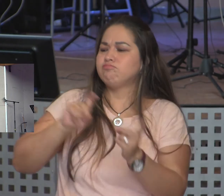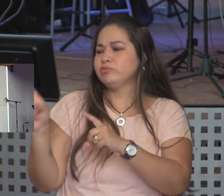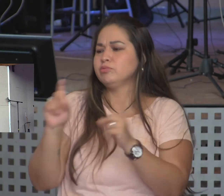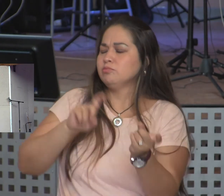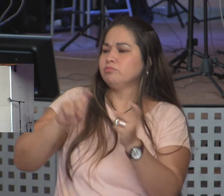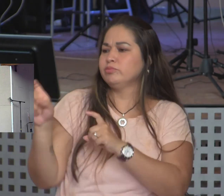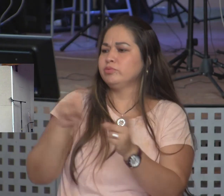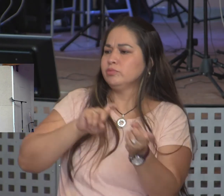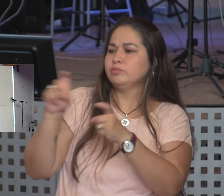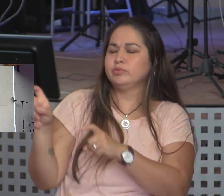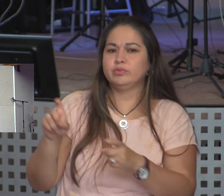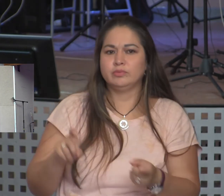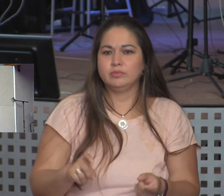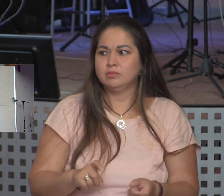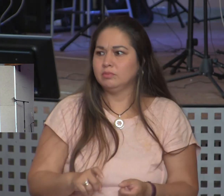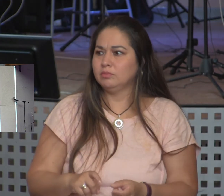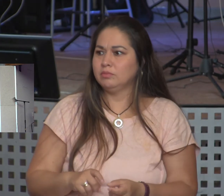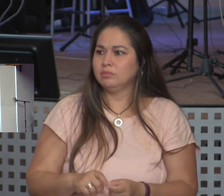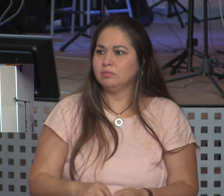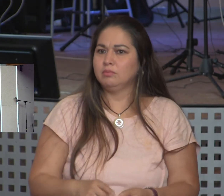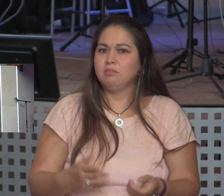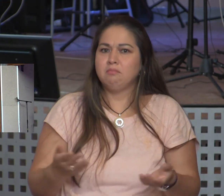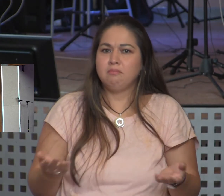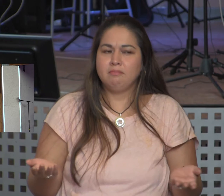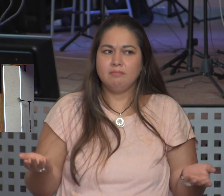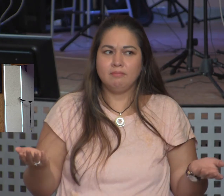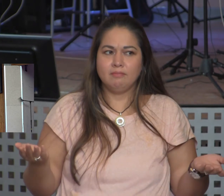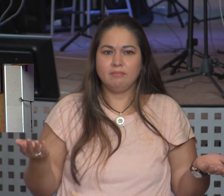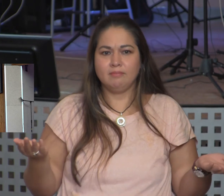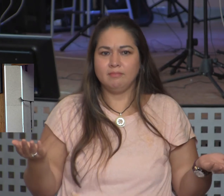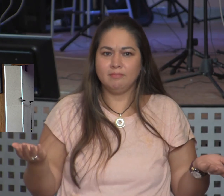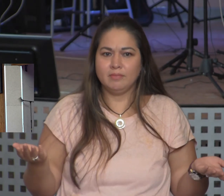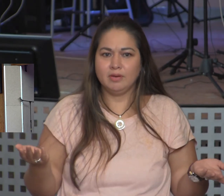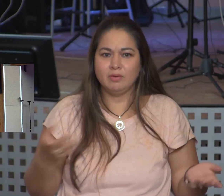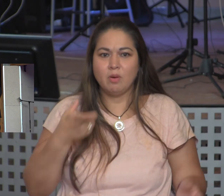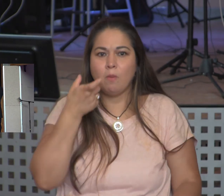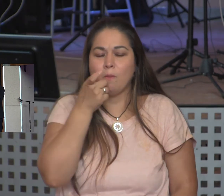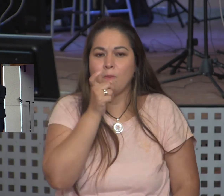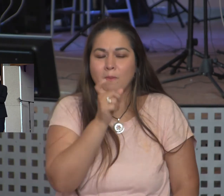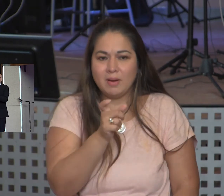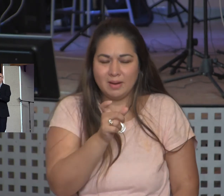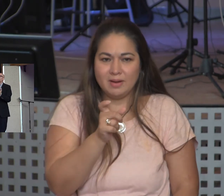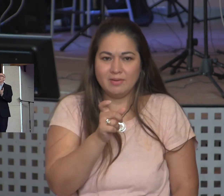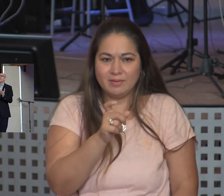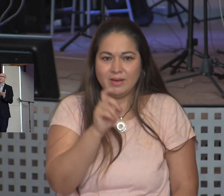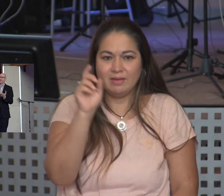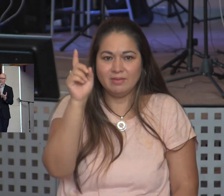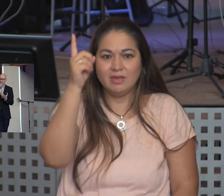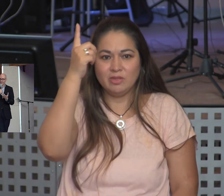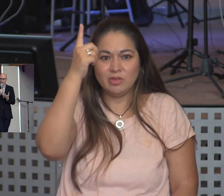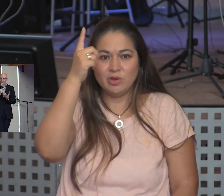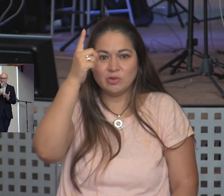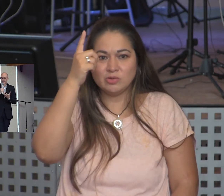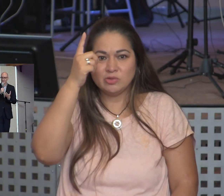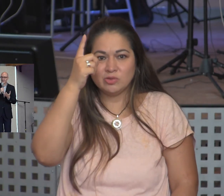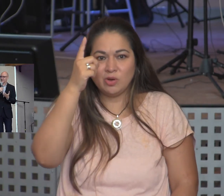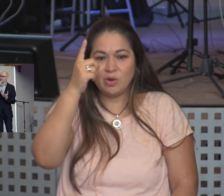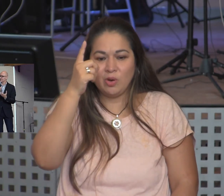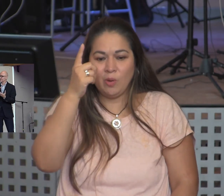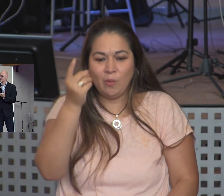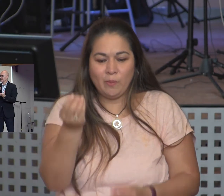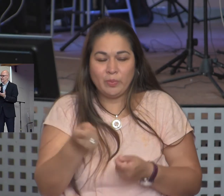Hacer. Pero cuando realmente la palabra viene con la voz